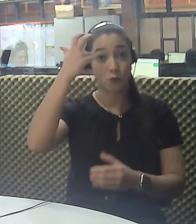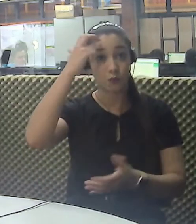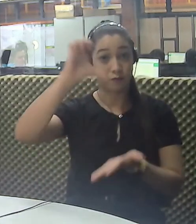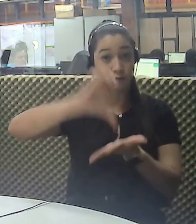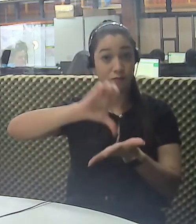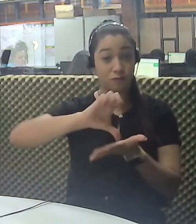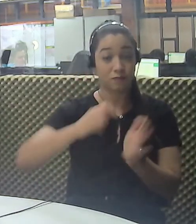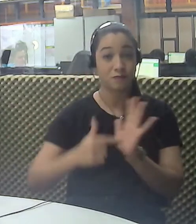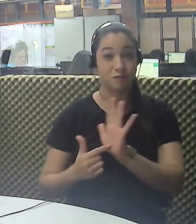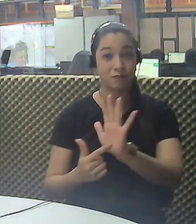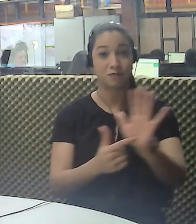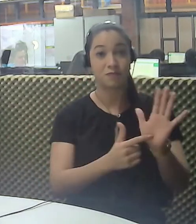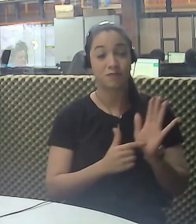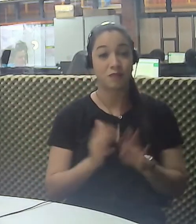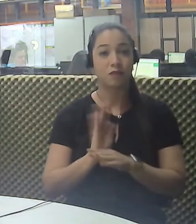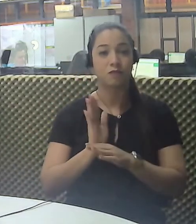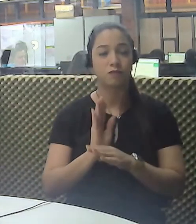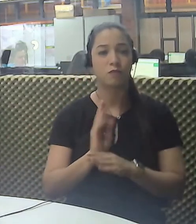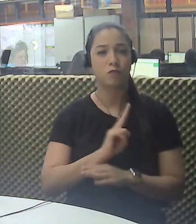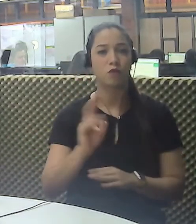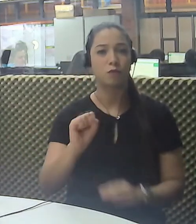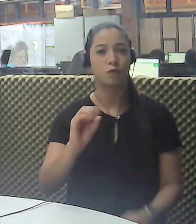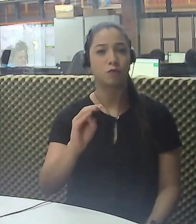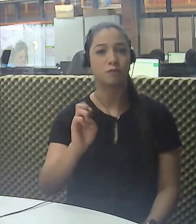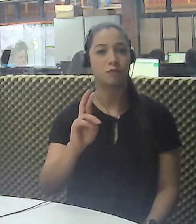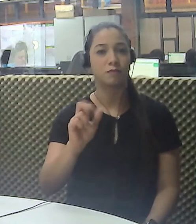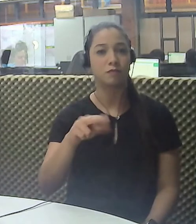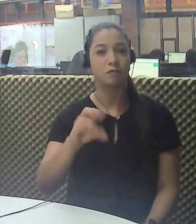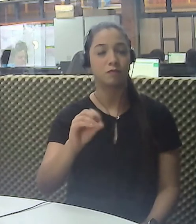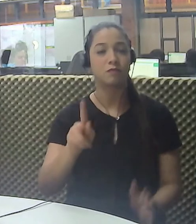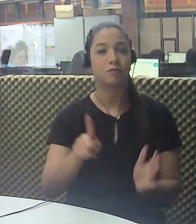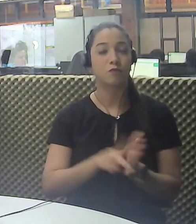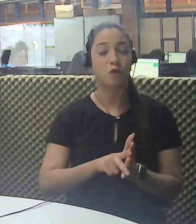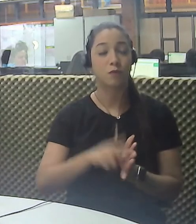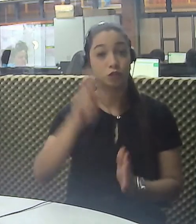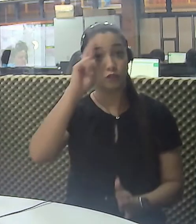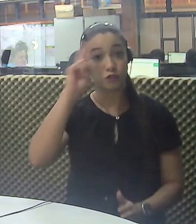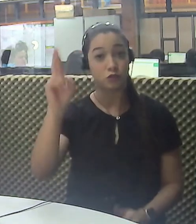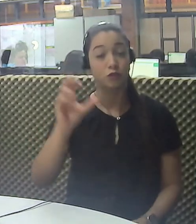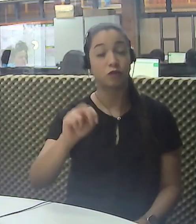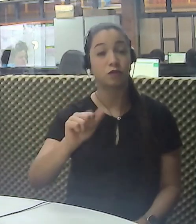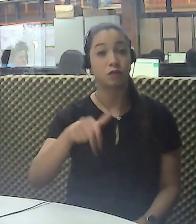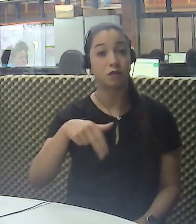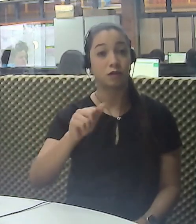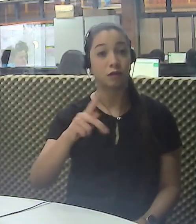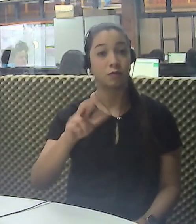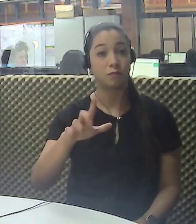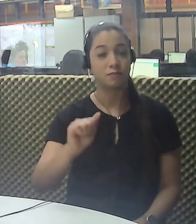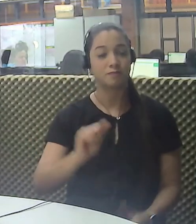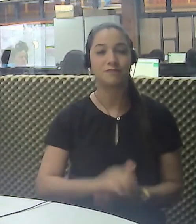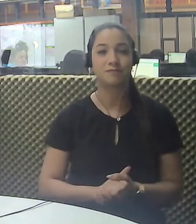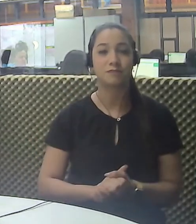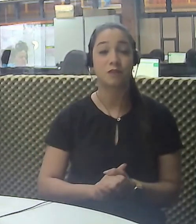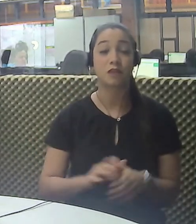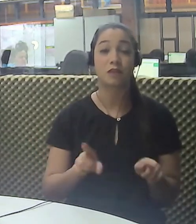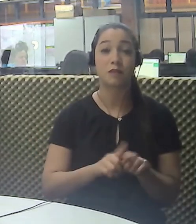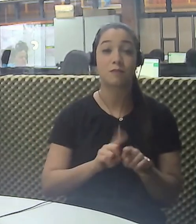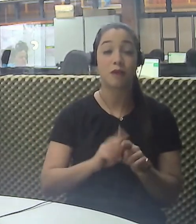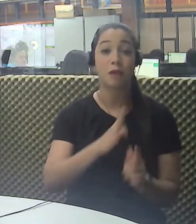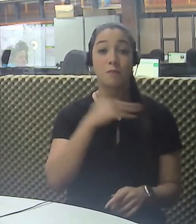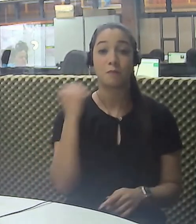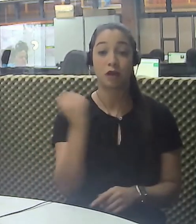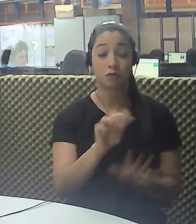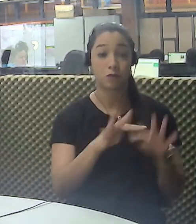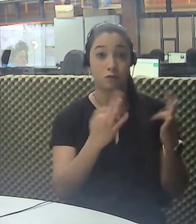haverá a exibição do filme Soberano, dirigido por Kiko Mólica e Ana Paula Orlandi, e Matou a Família e Foi ao